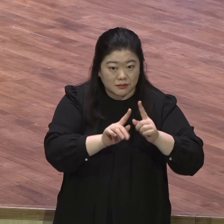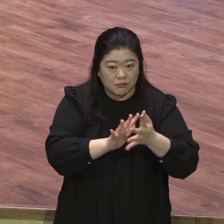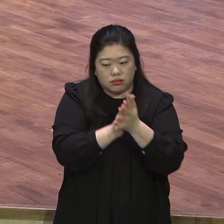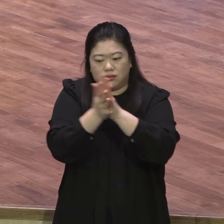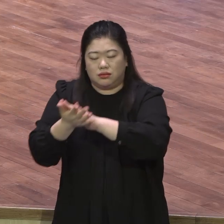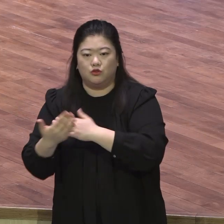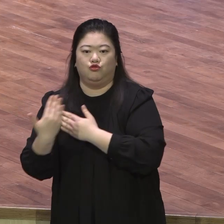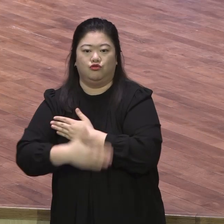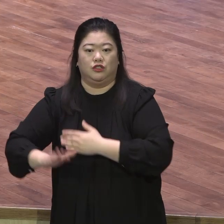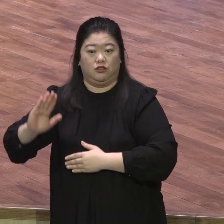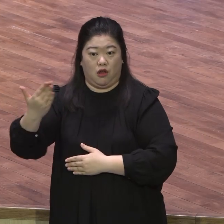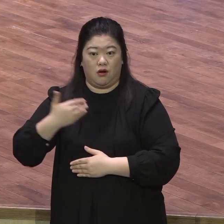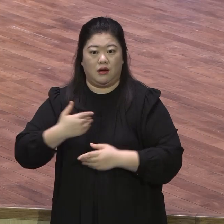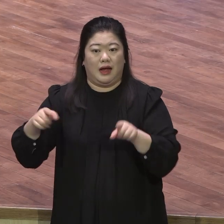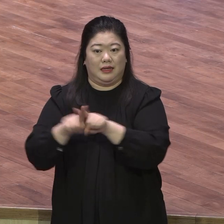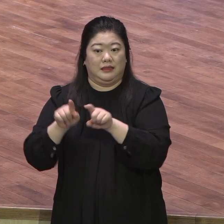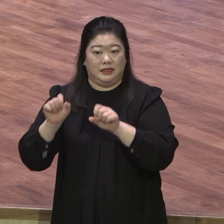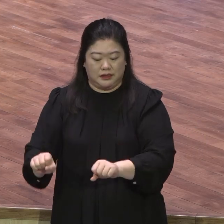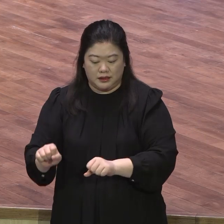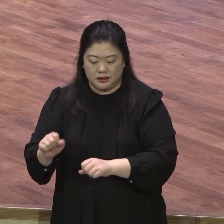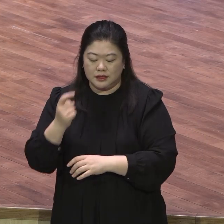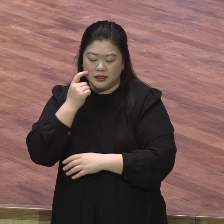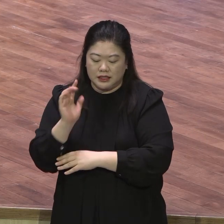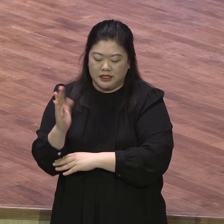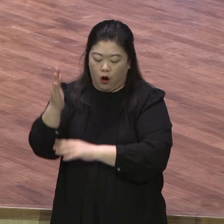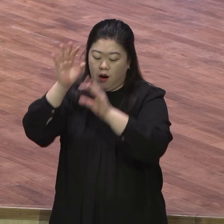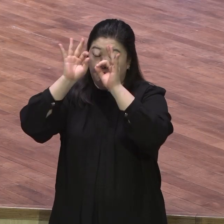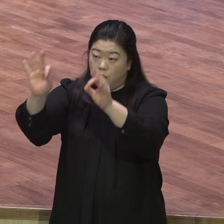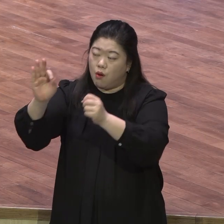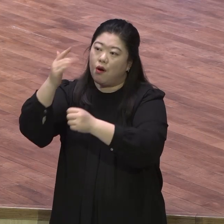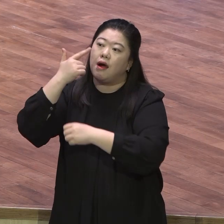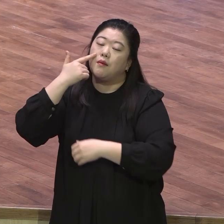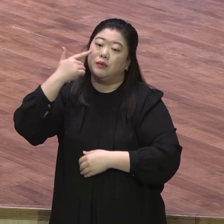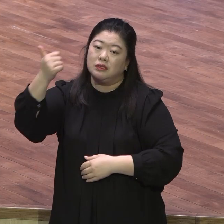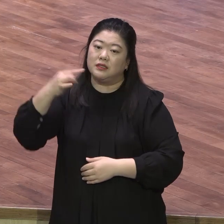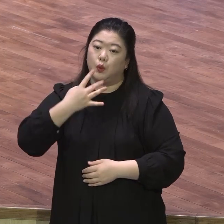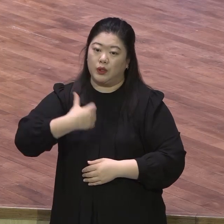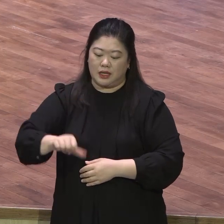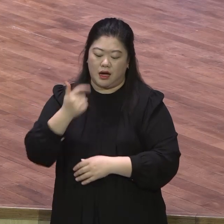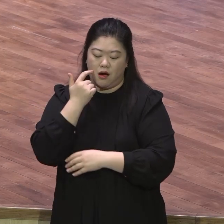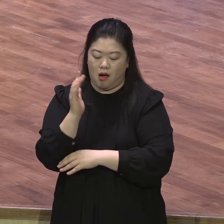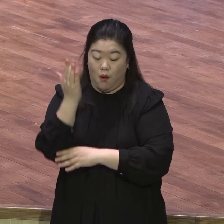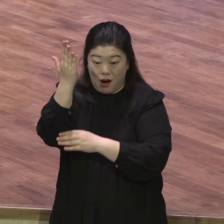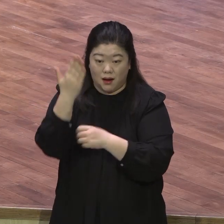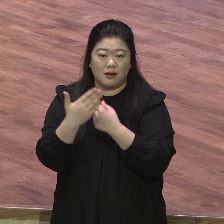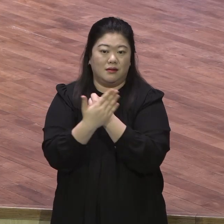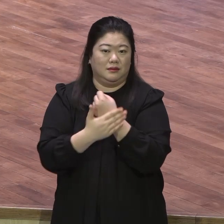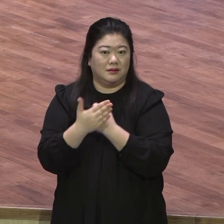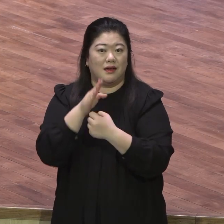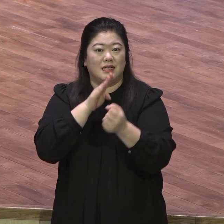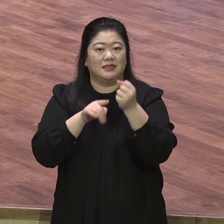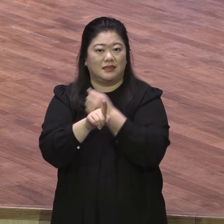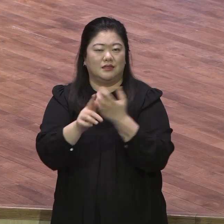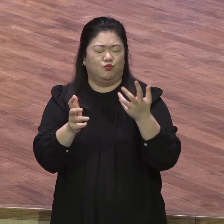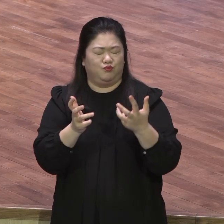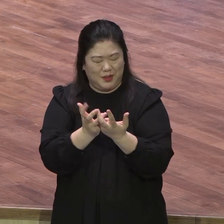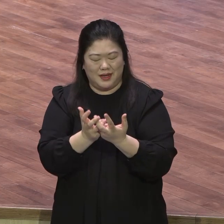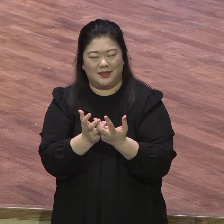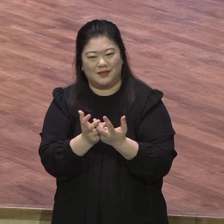가운데 그 가슴에 우리가 그 영광을 보니 독신자의 아버지의 독신자의 영광이요. 은혜와 진리가 충만하더라.